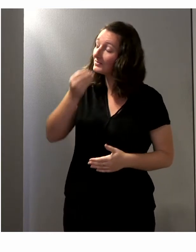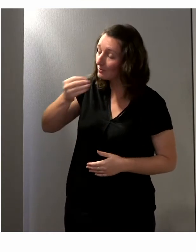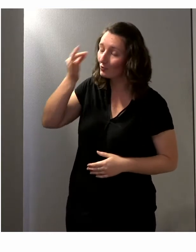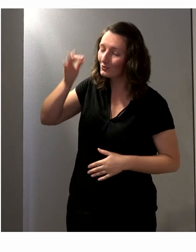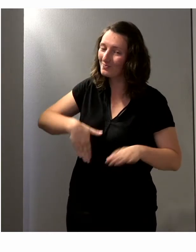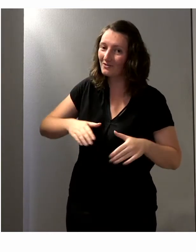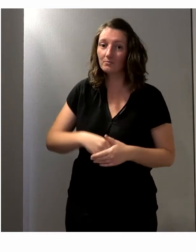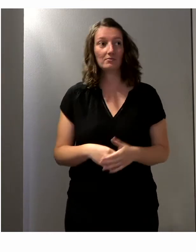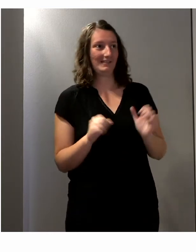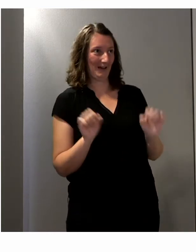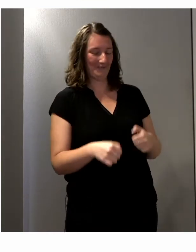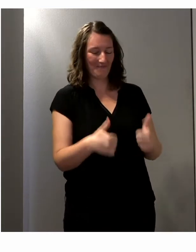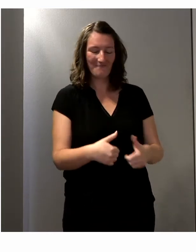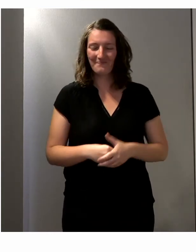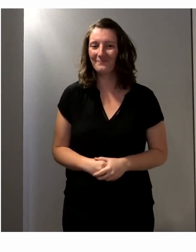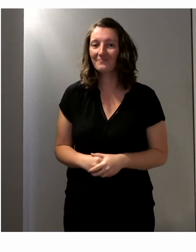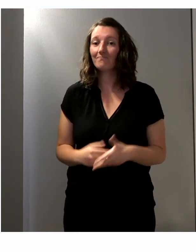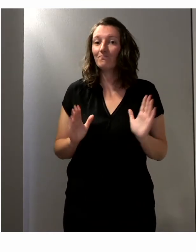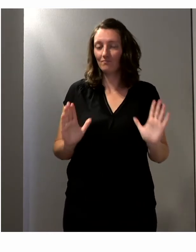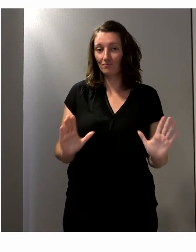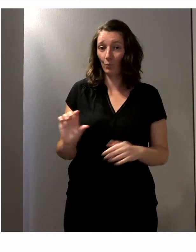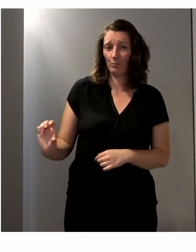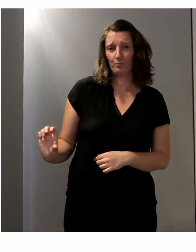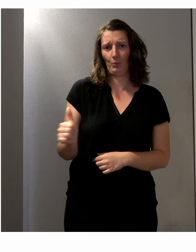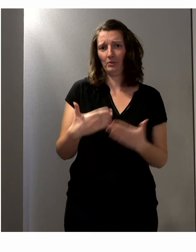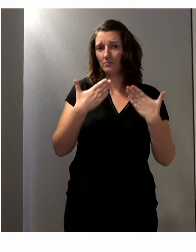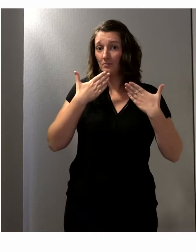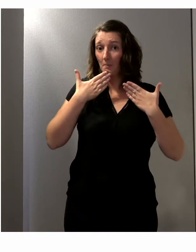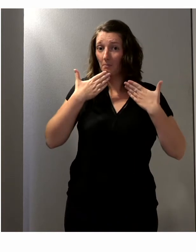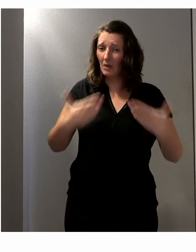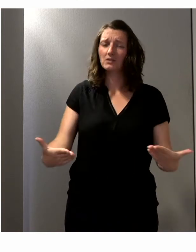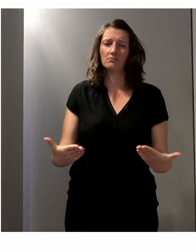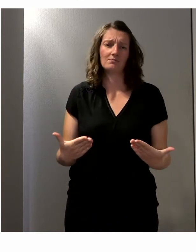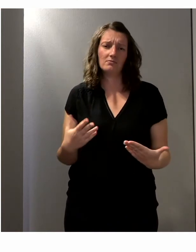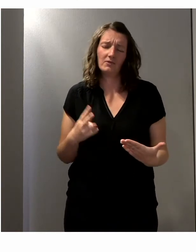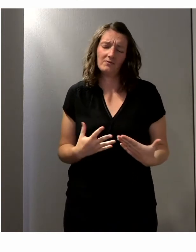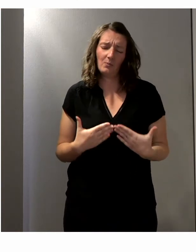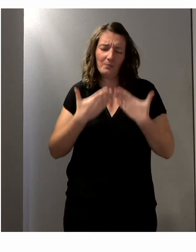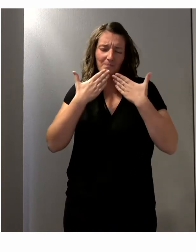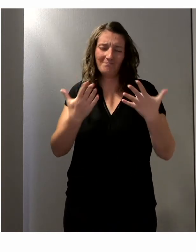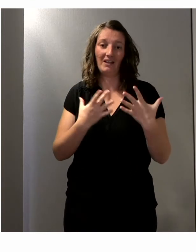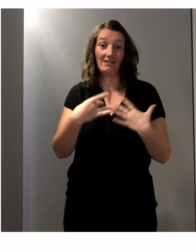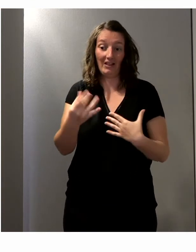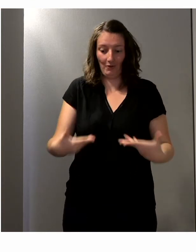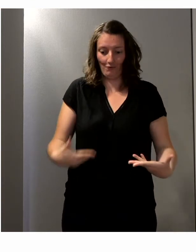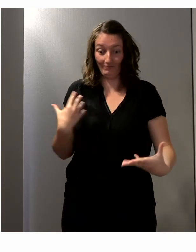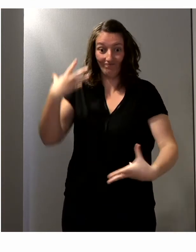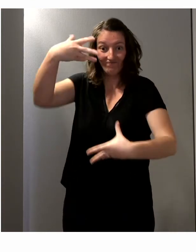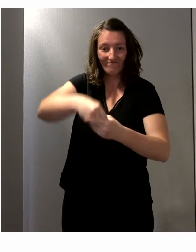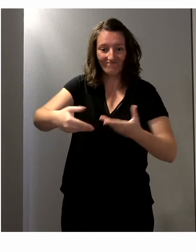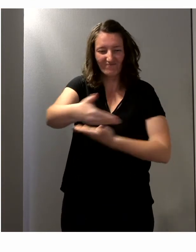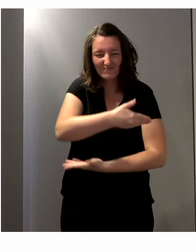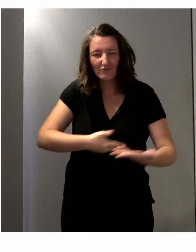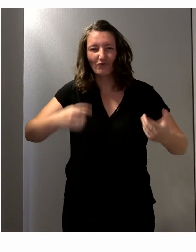entend. D'accord. Écoutez, tout d'abord, un très grand merci de m'avoir invité à participer à ces travaux